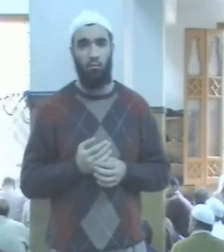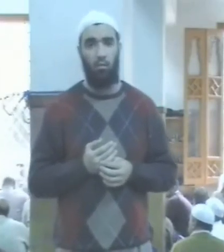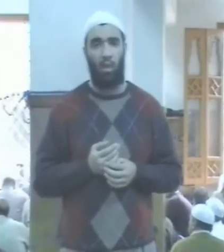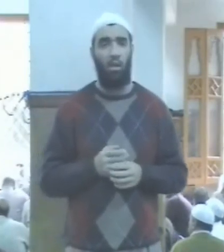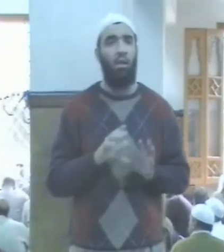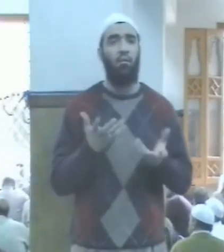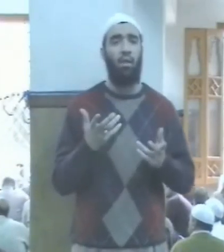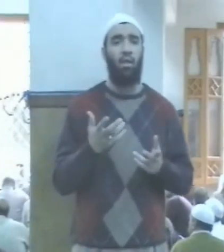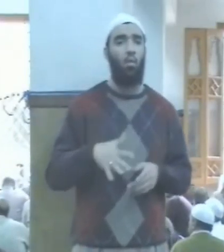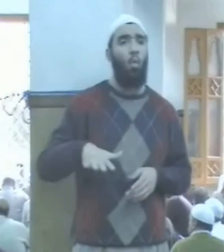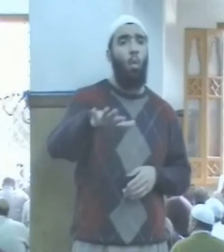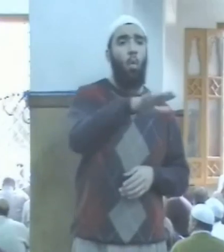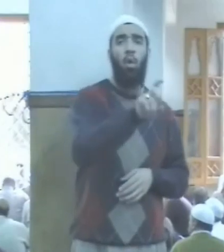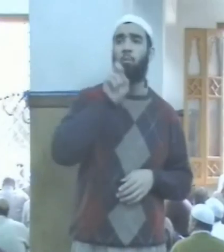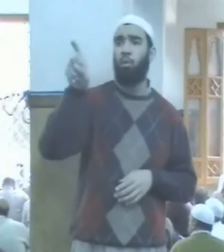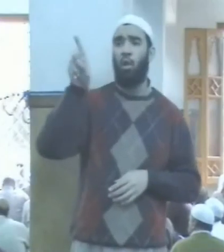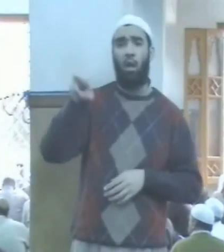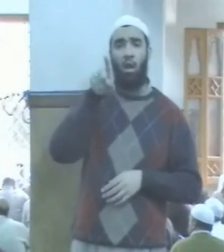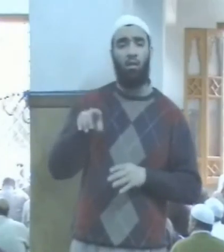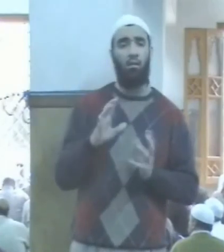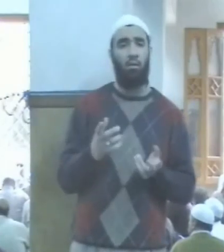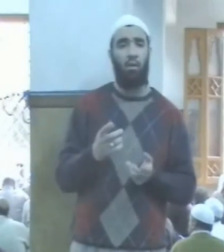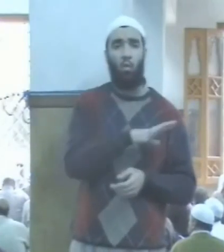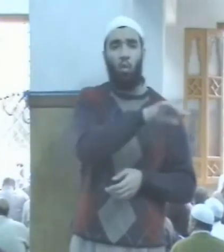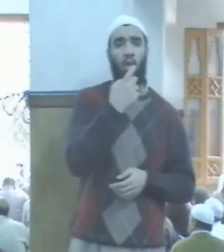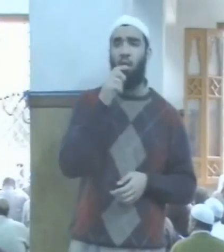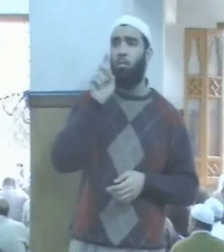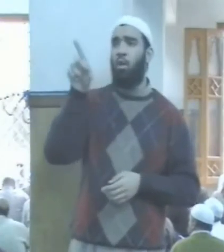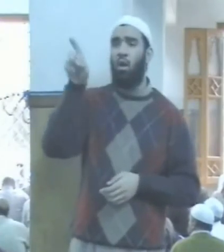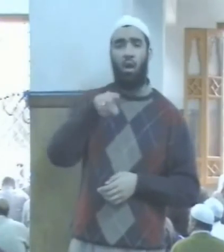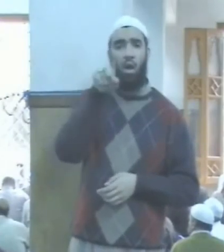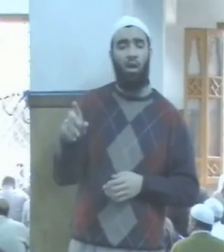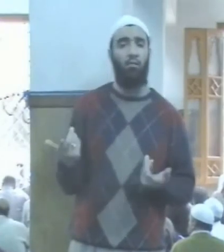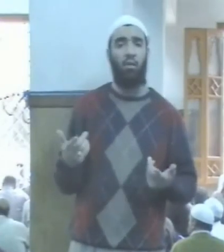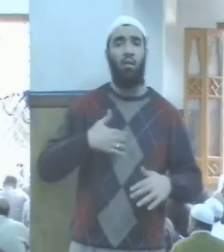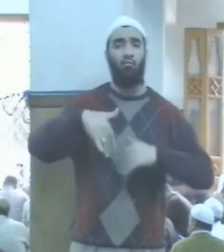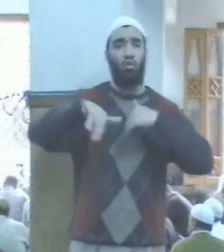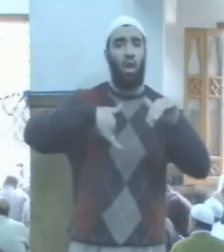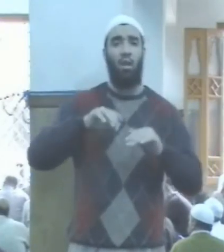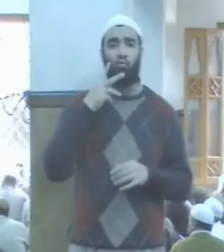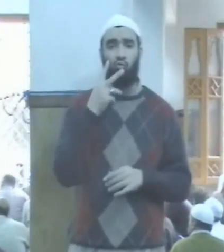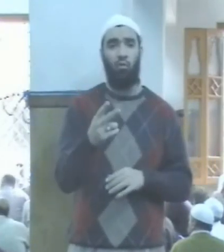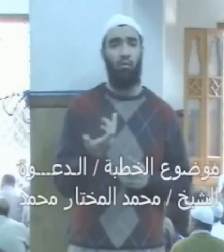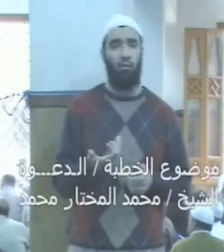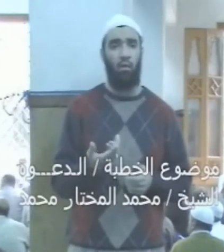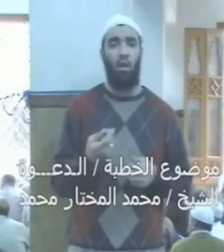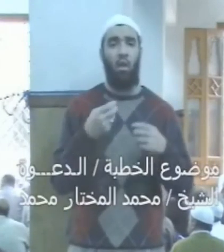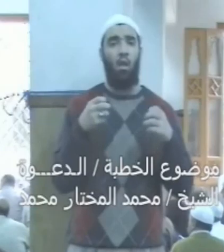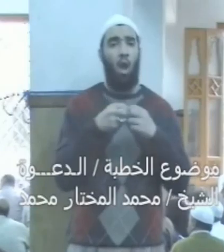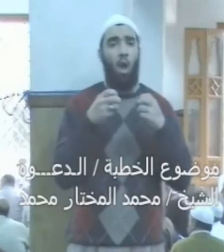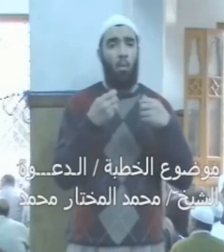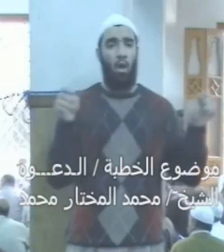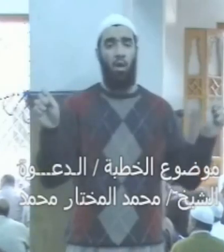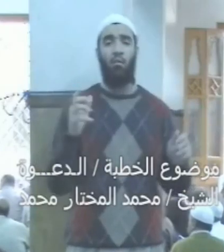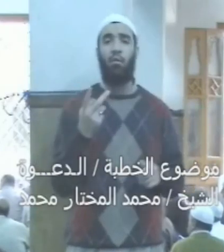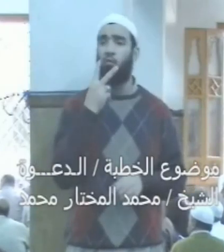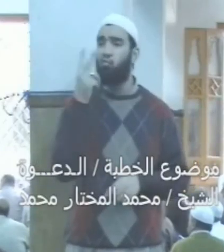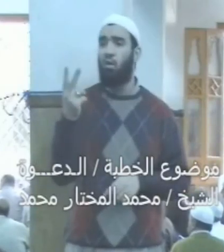أين هذا الإنكار؟ في الشارع، في الصحف، في الإذاعات،